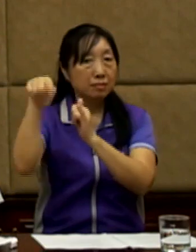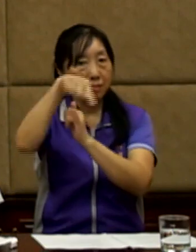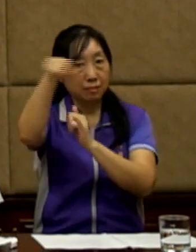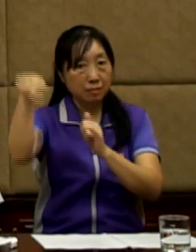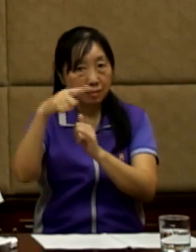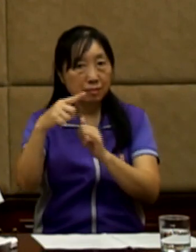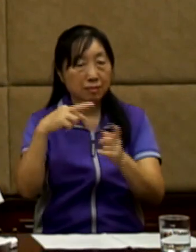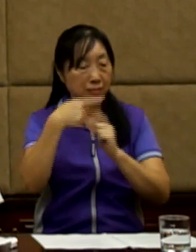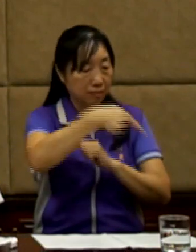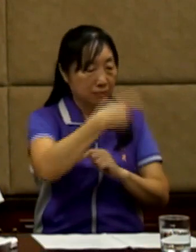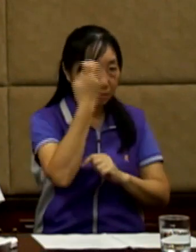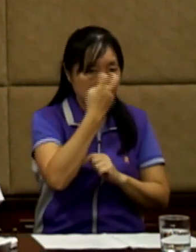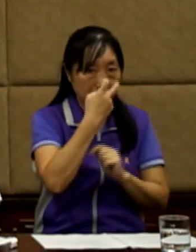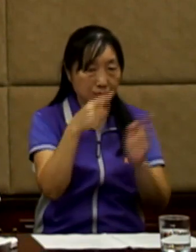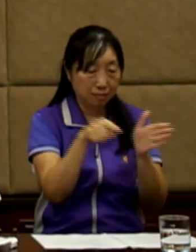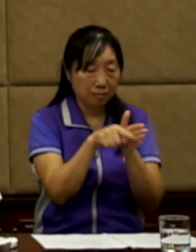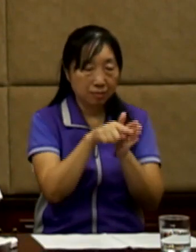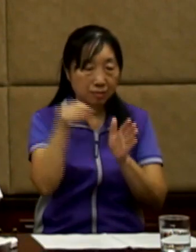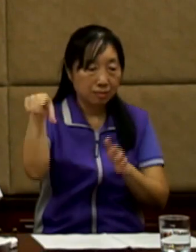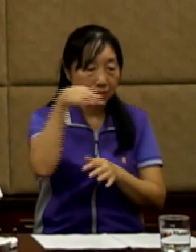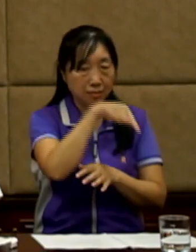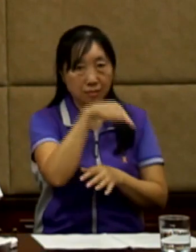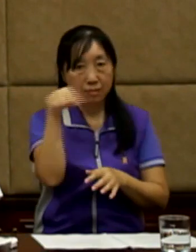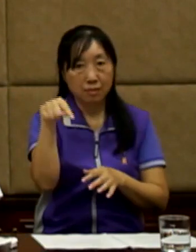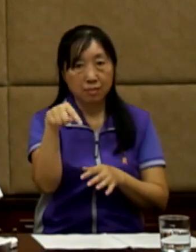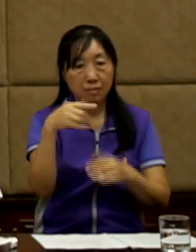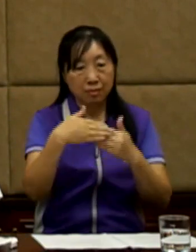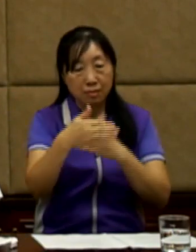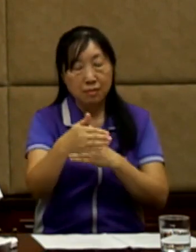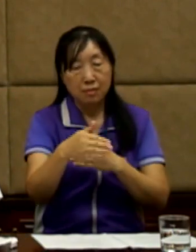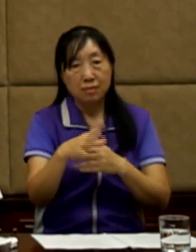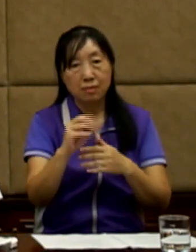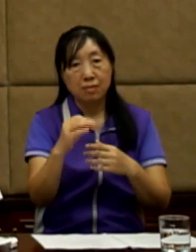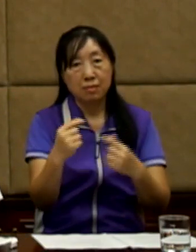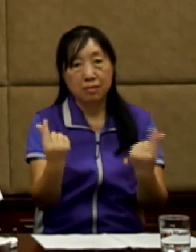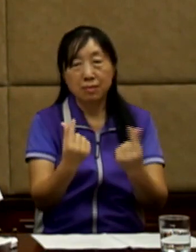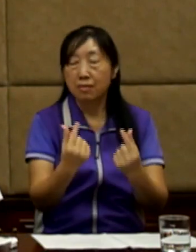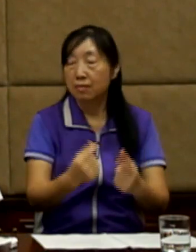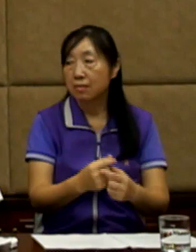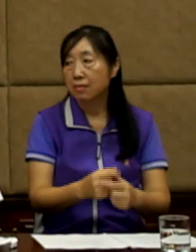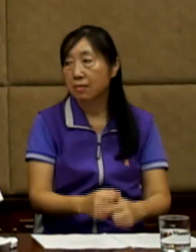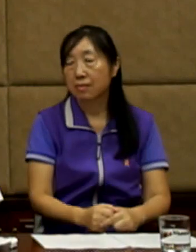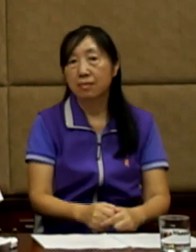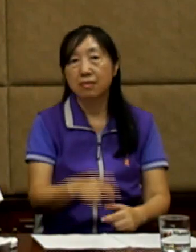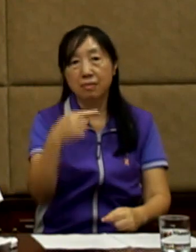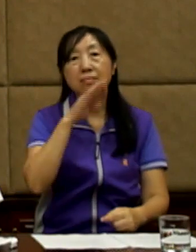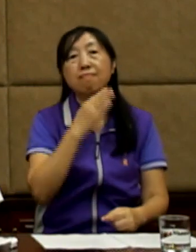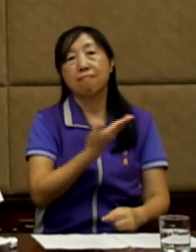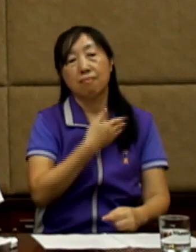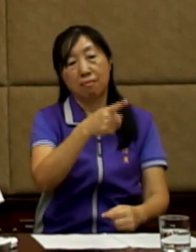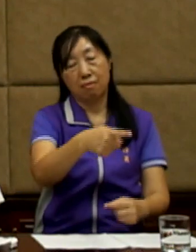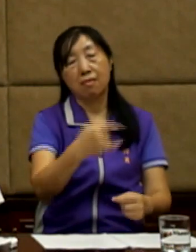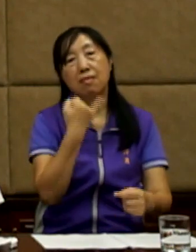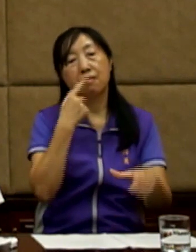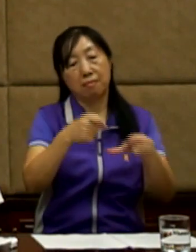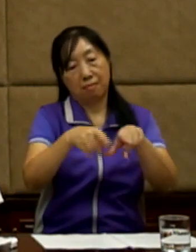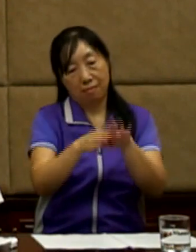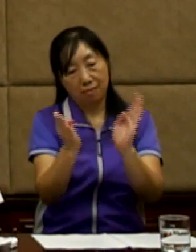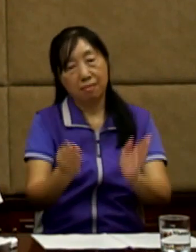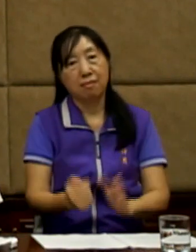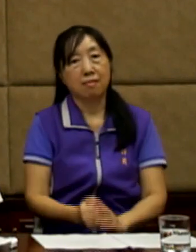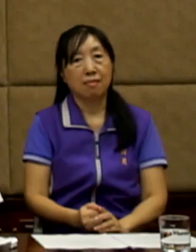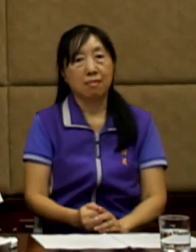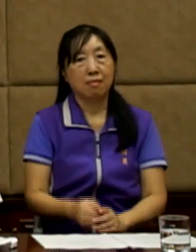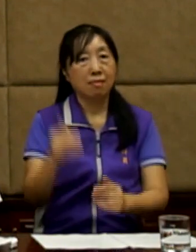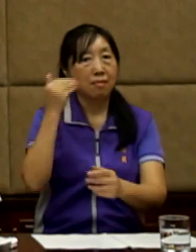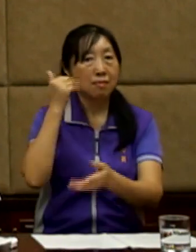自我检视的过程中的一个过程。 一就是较透明，那引进第三方哦来